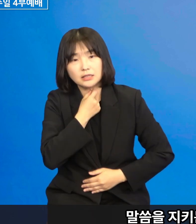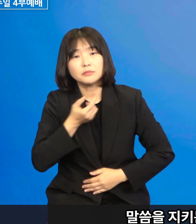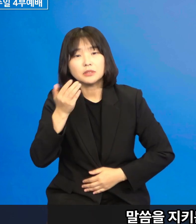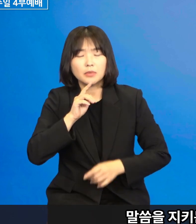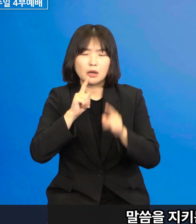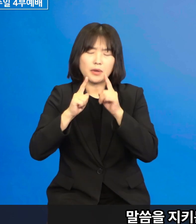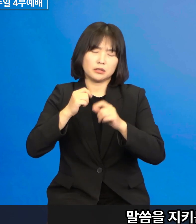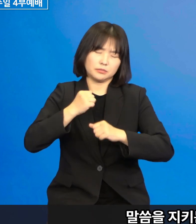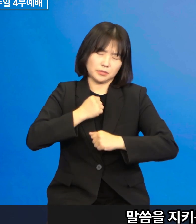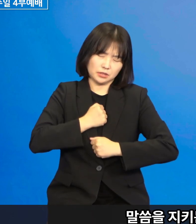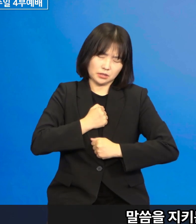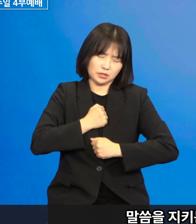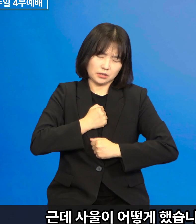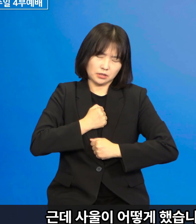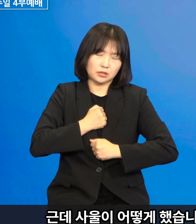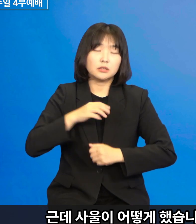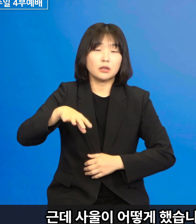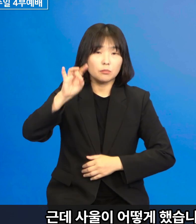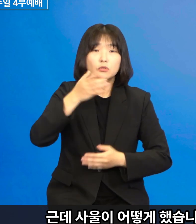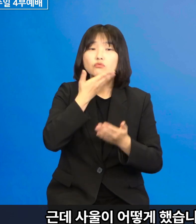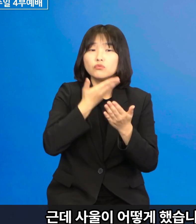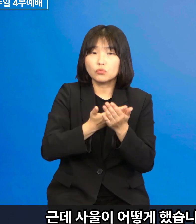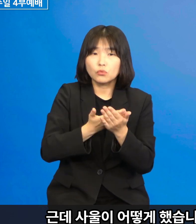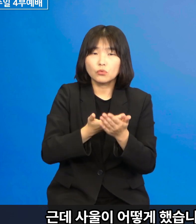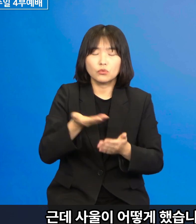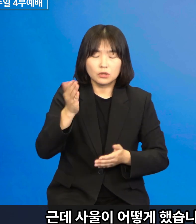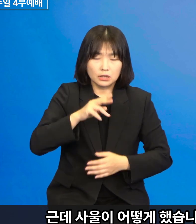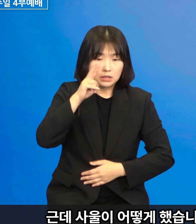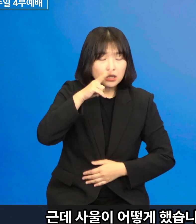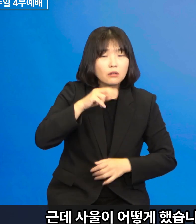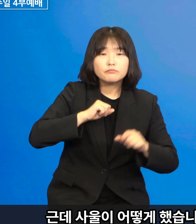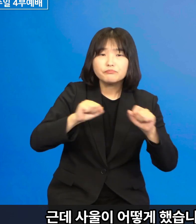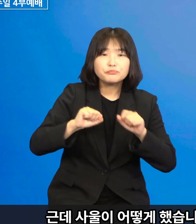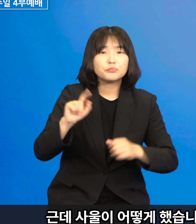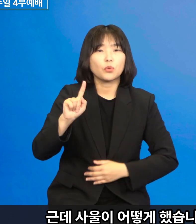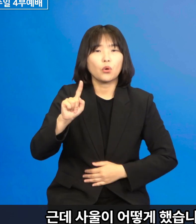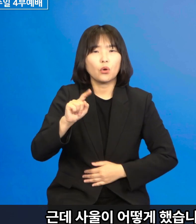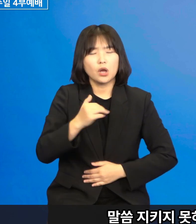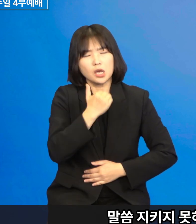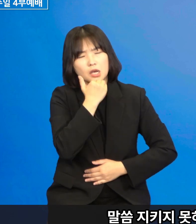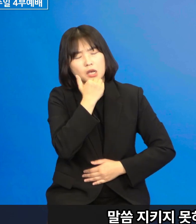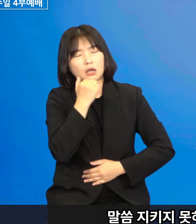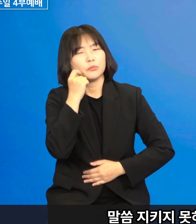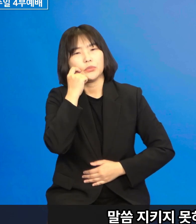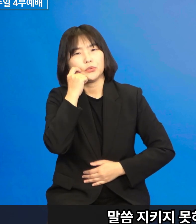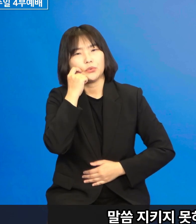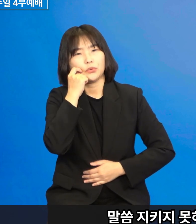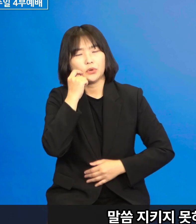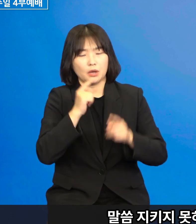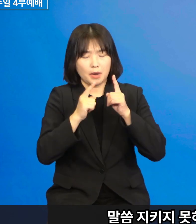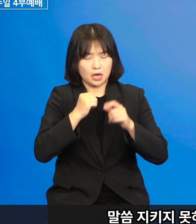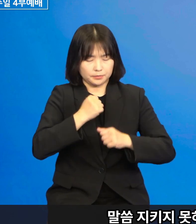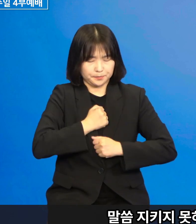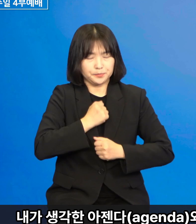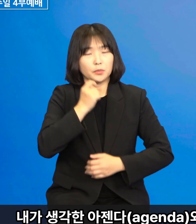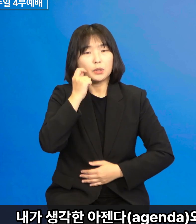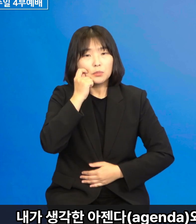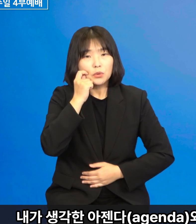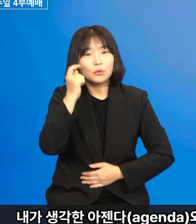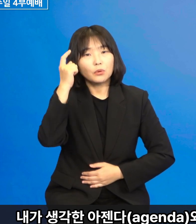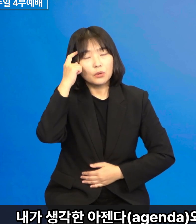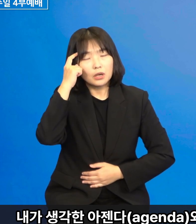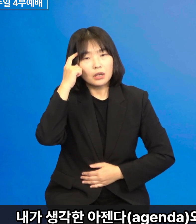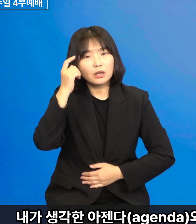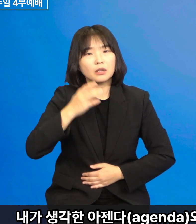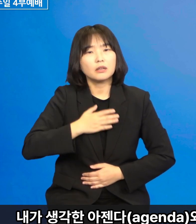말씀을 지키는 것이 우선입니다. 근데 사울이 어떻게 했습니까? 기다리지 못하겠다는 거예요. 말씀 지키지 못하겠다는 거예요. 왜요?